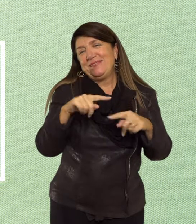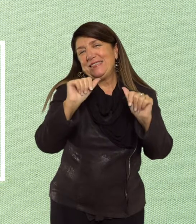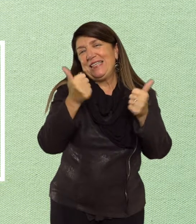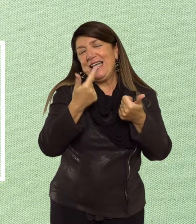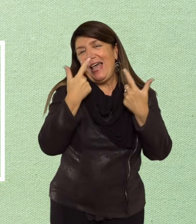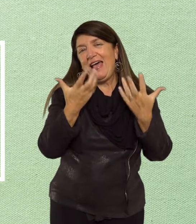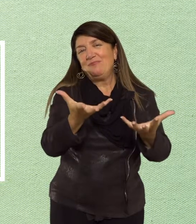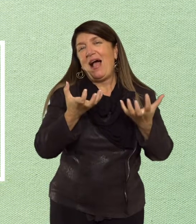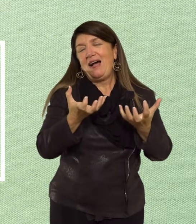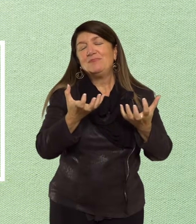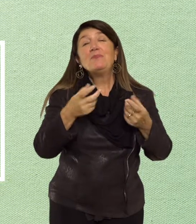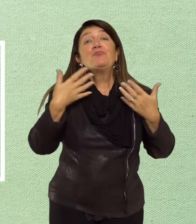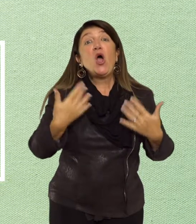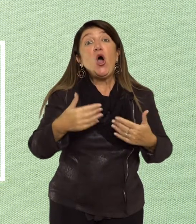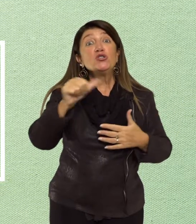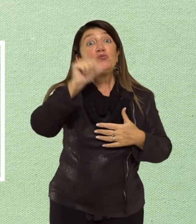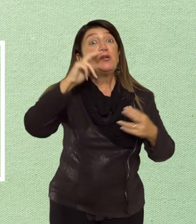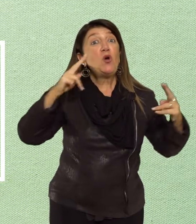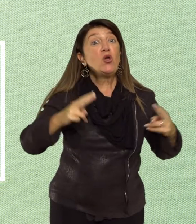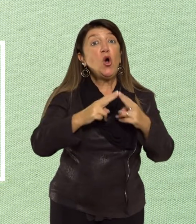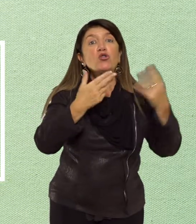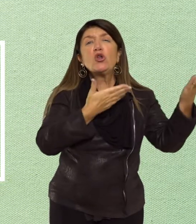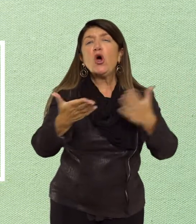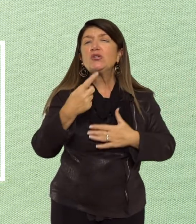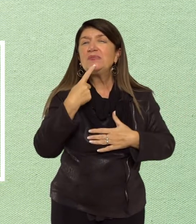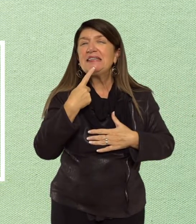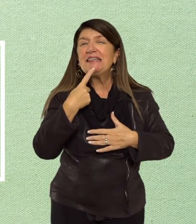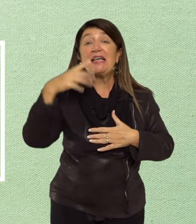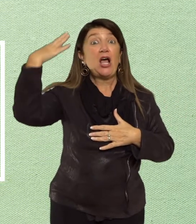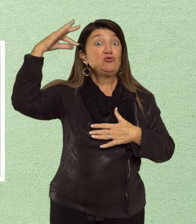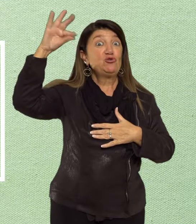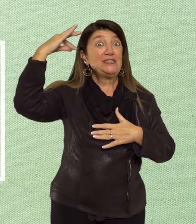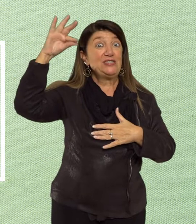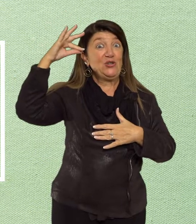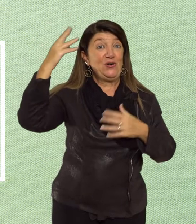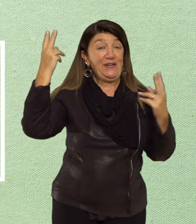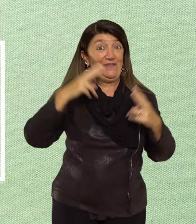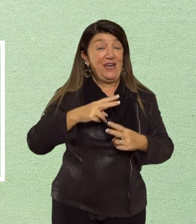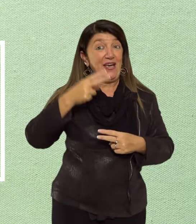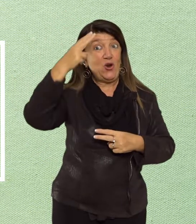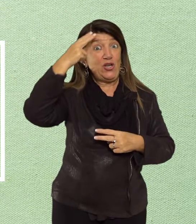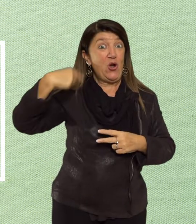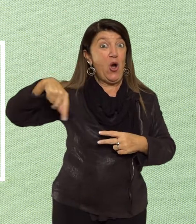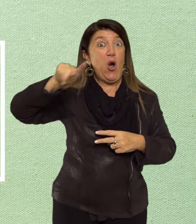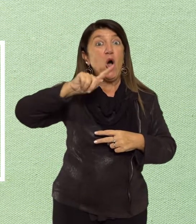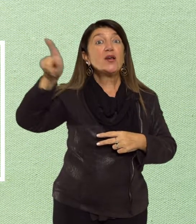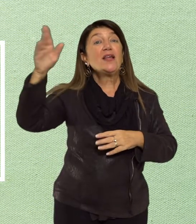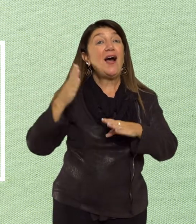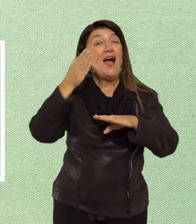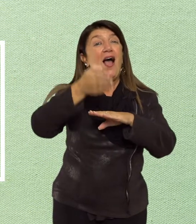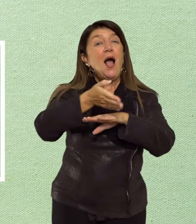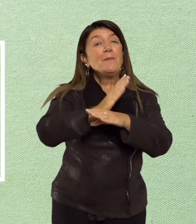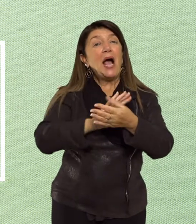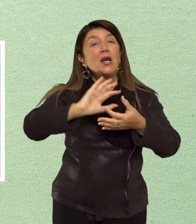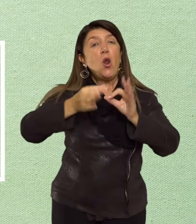puntata con un ospite, possiamo dire, d'eccezione, perché ricordiamo che oltre ad aver partecipato alle ultime Paralimpiadi è stata